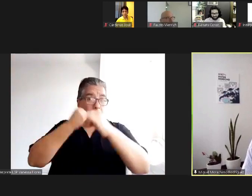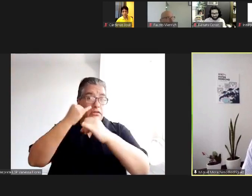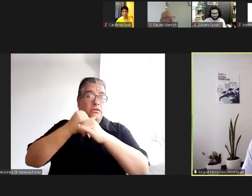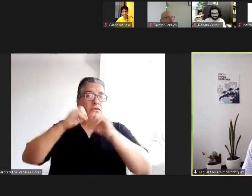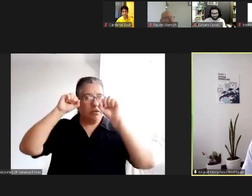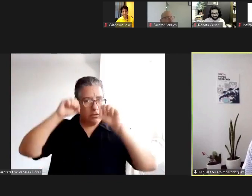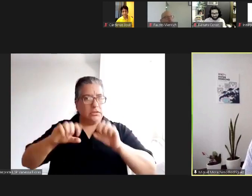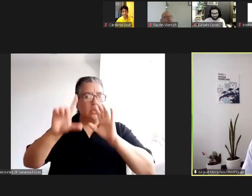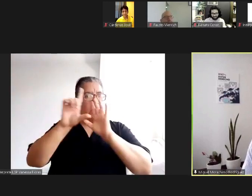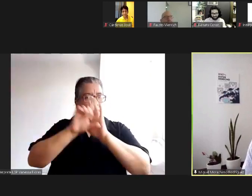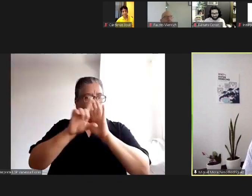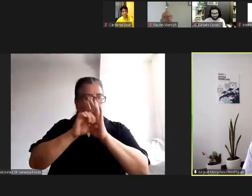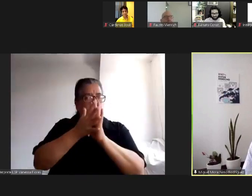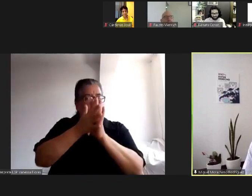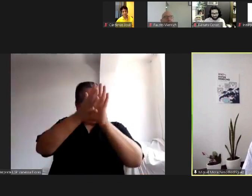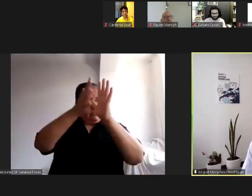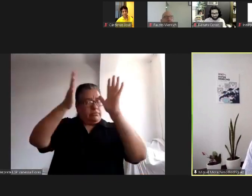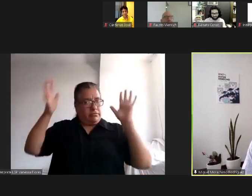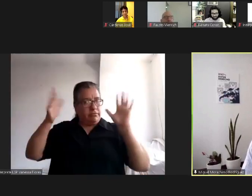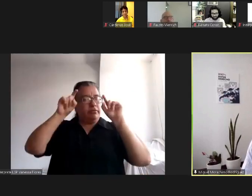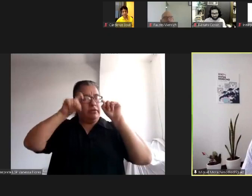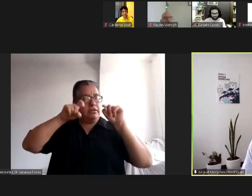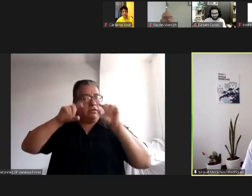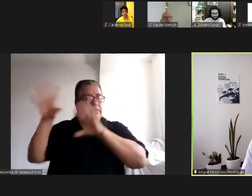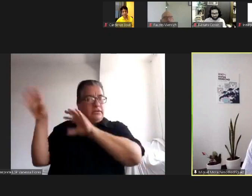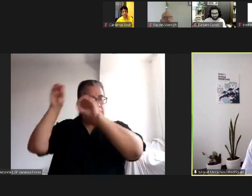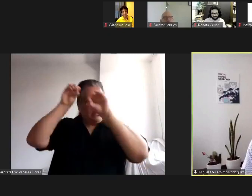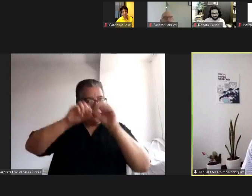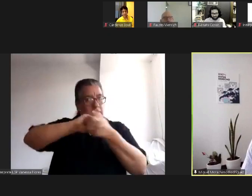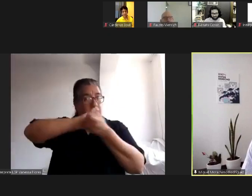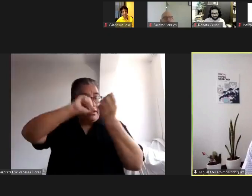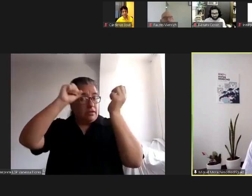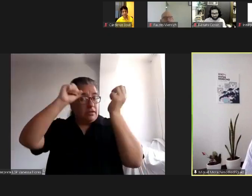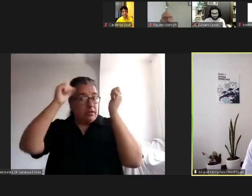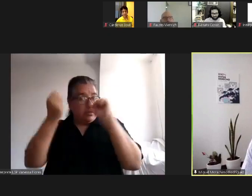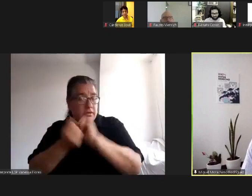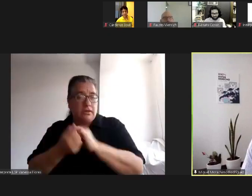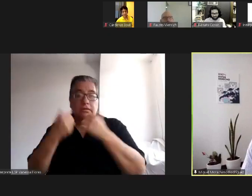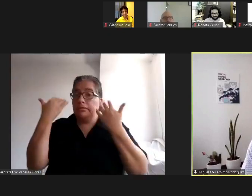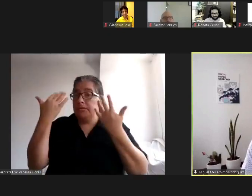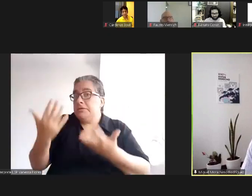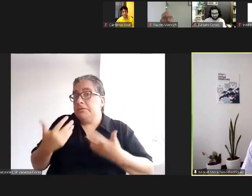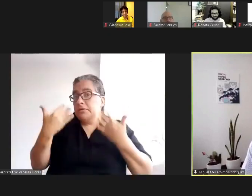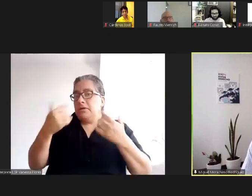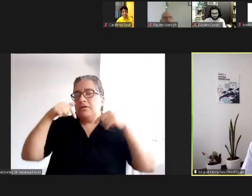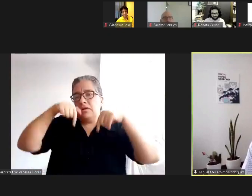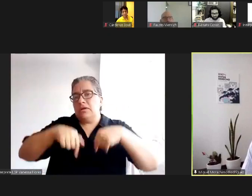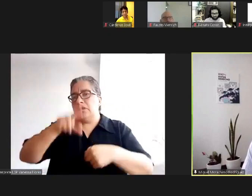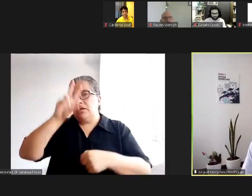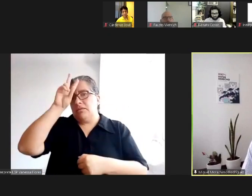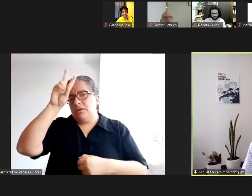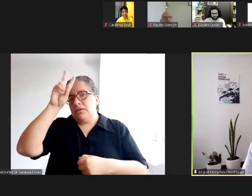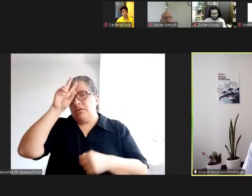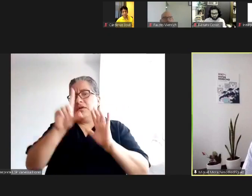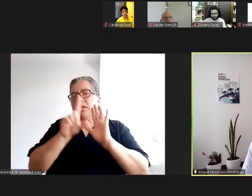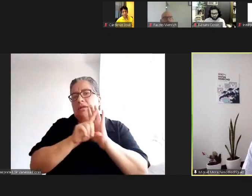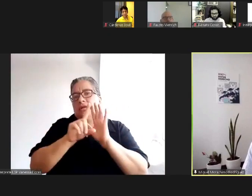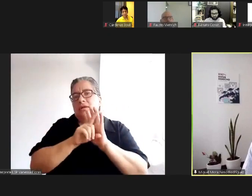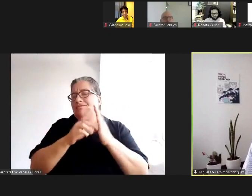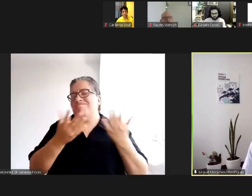esto, y esperemos que eso suceda, pero lamentablemente en nuestro sistema legal tenemos este sistema de